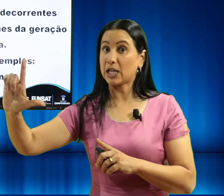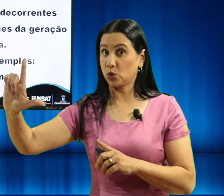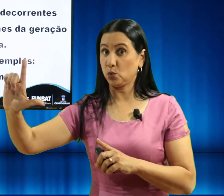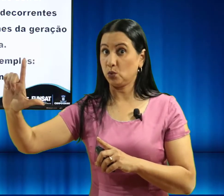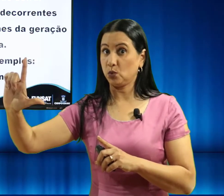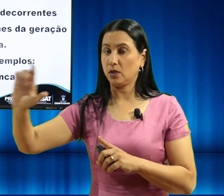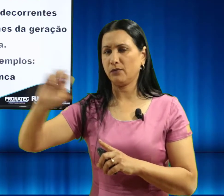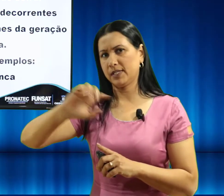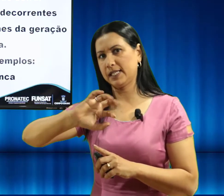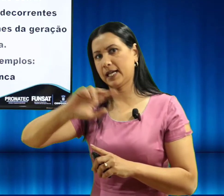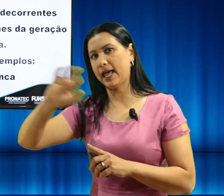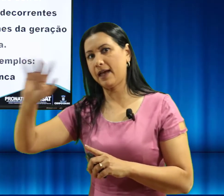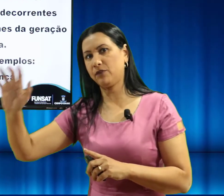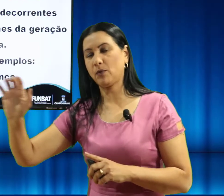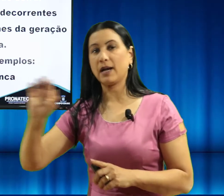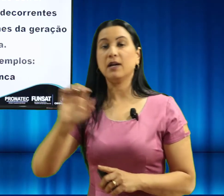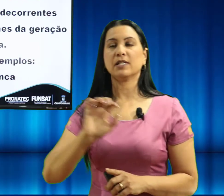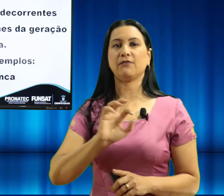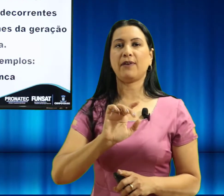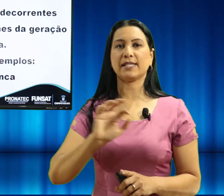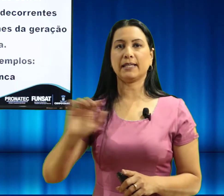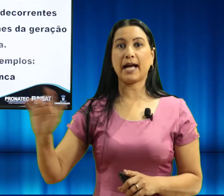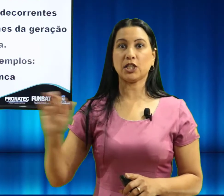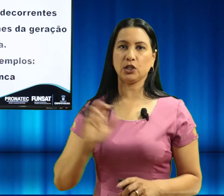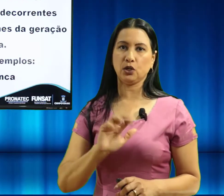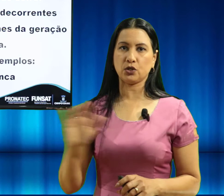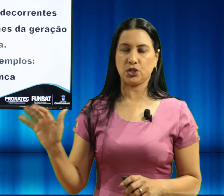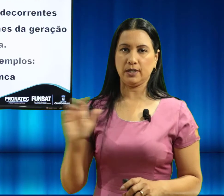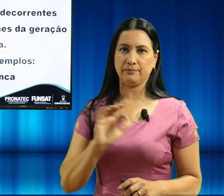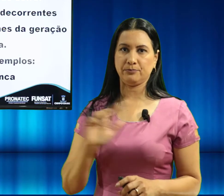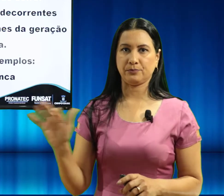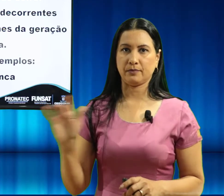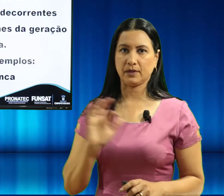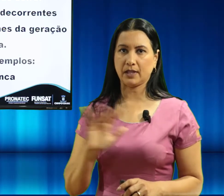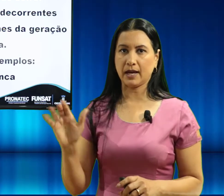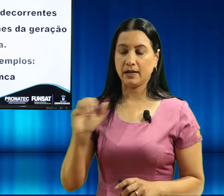Azul. Você escreve no ar. Você faz a datilologia, tá?